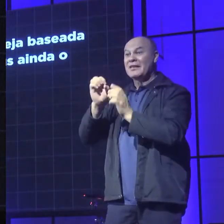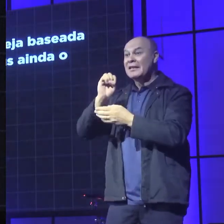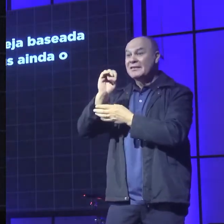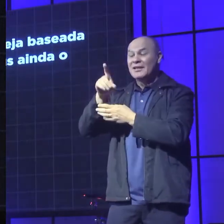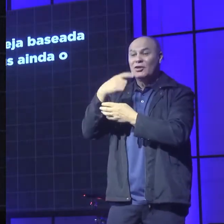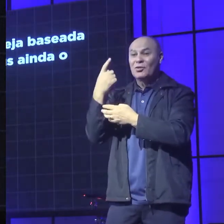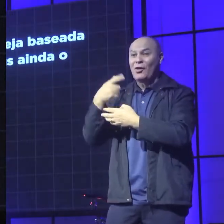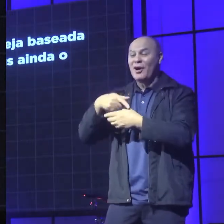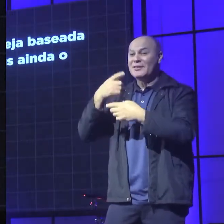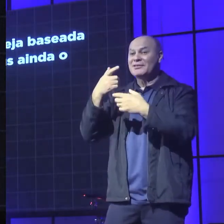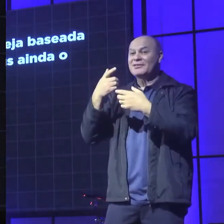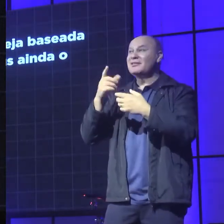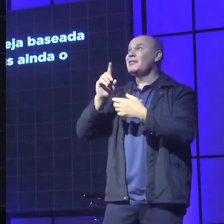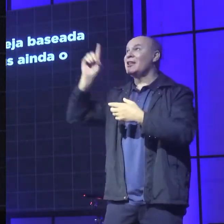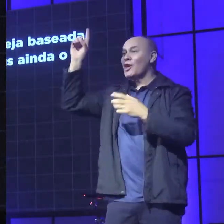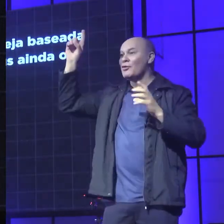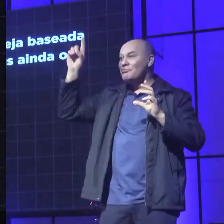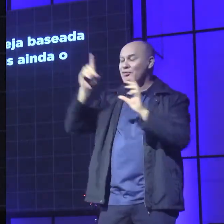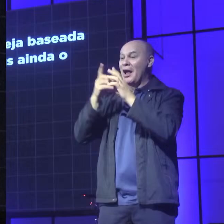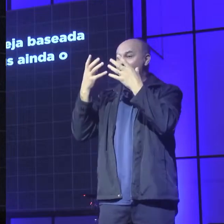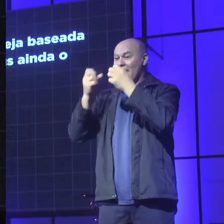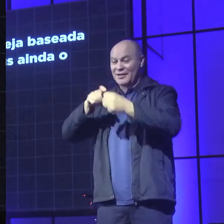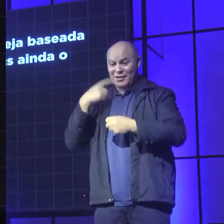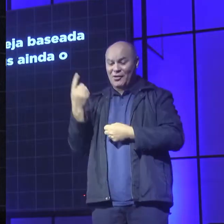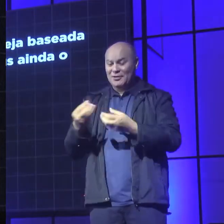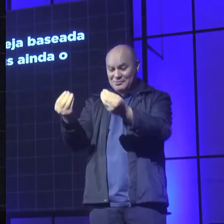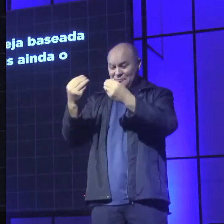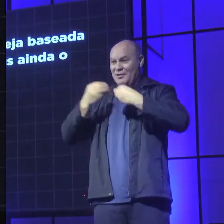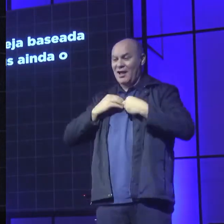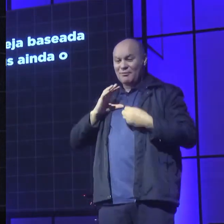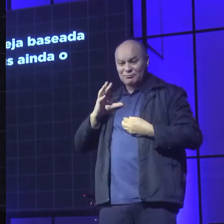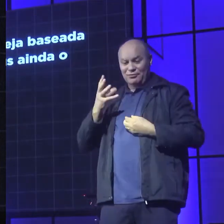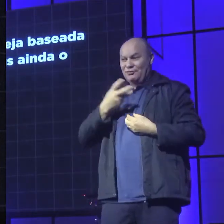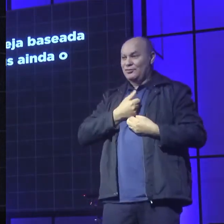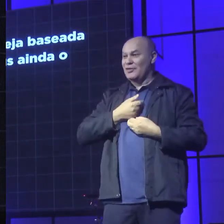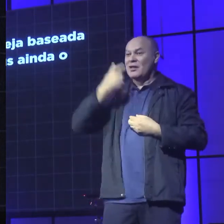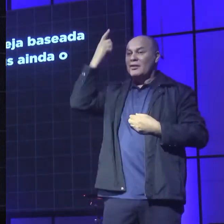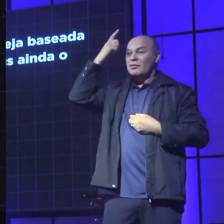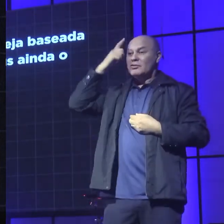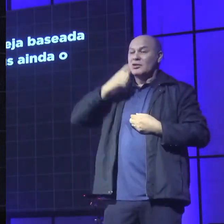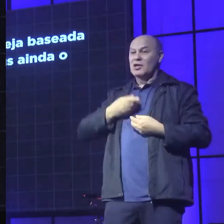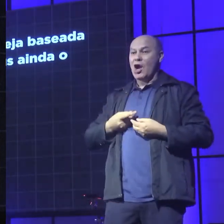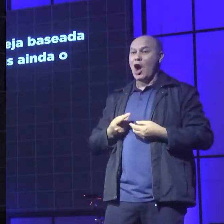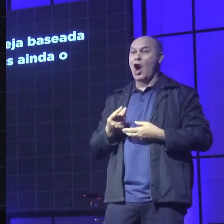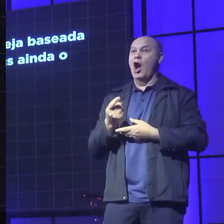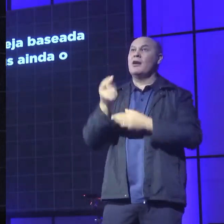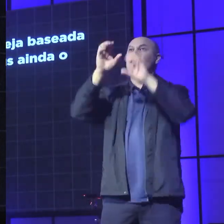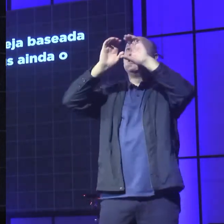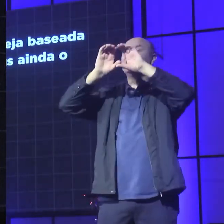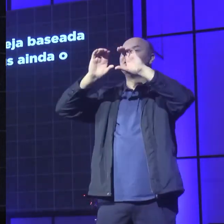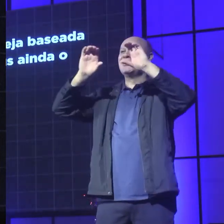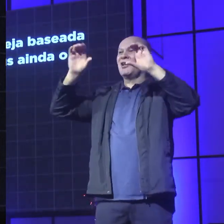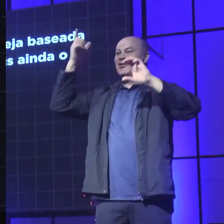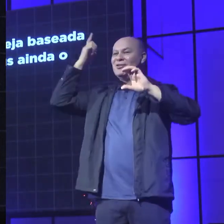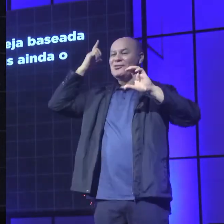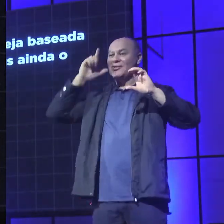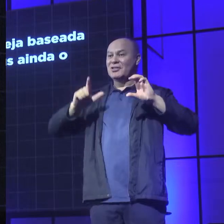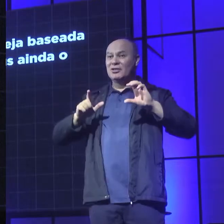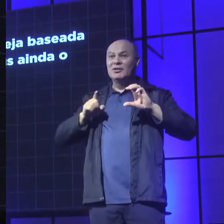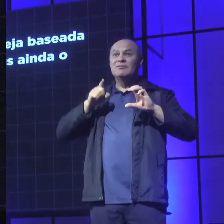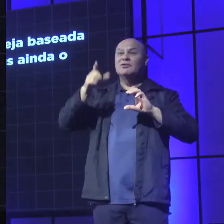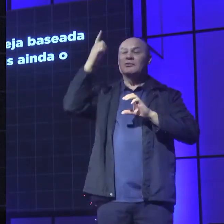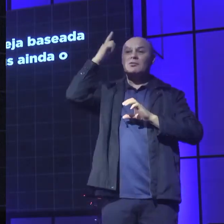novo, em Deus você pode ter uma nova vida, em Deus você pode ter um futuro que começa agora e por fim termina